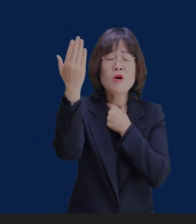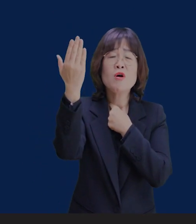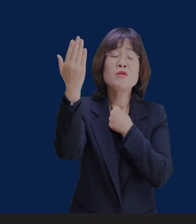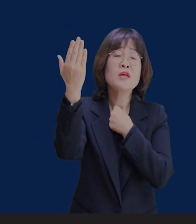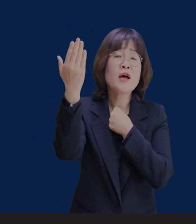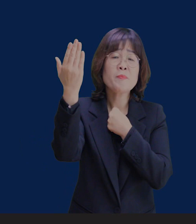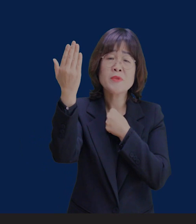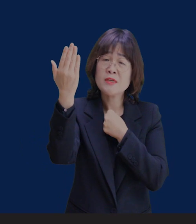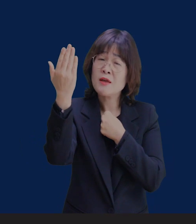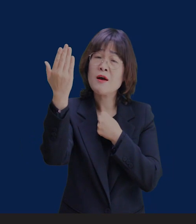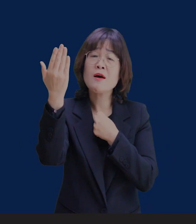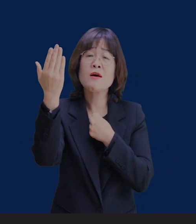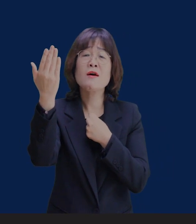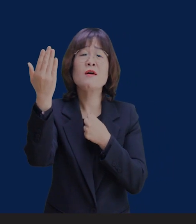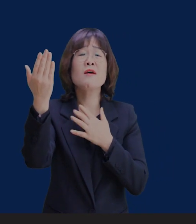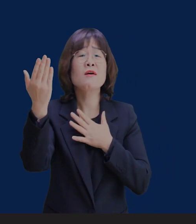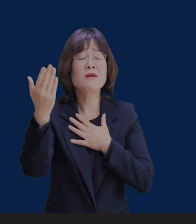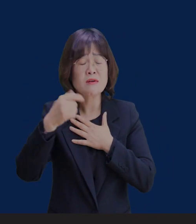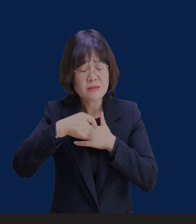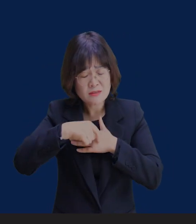원합니다. 더